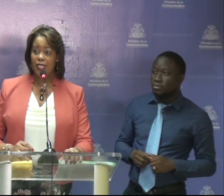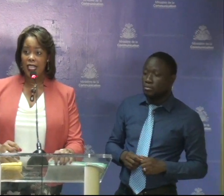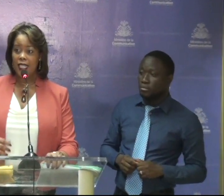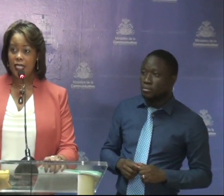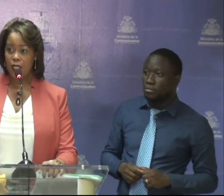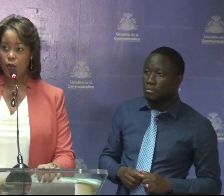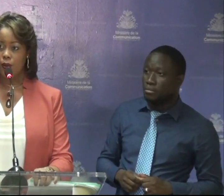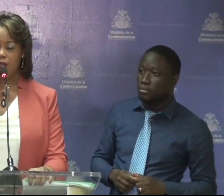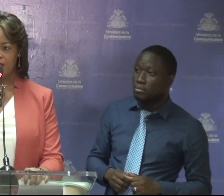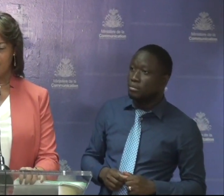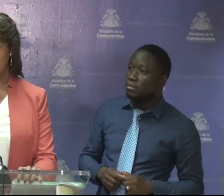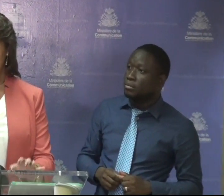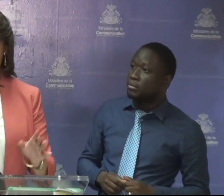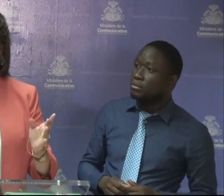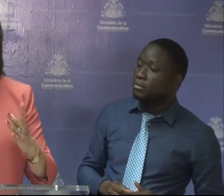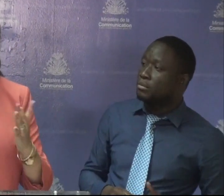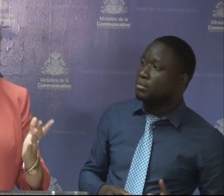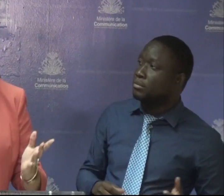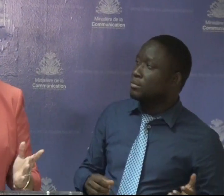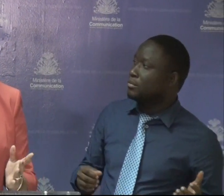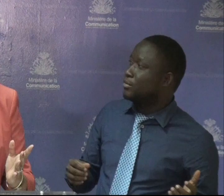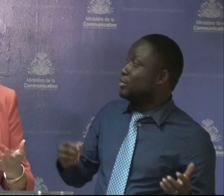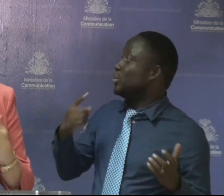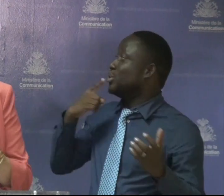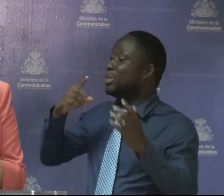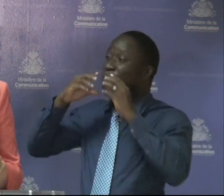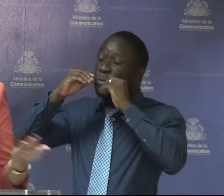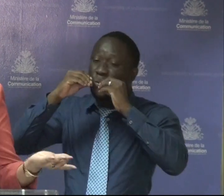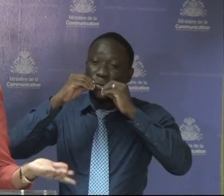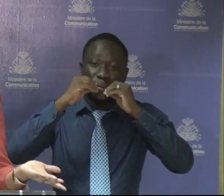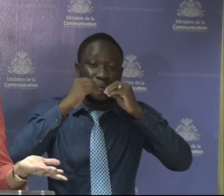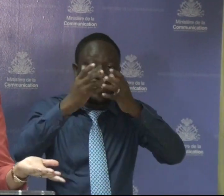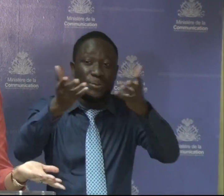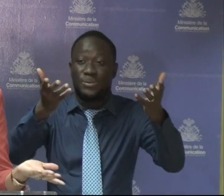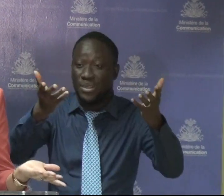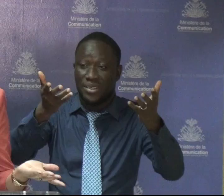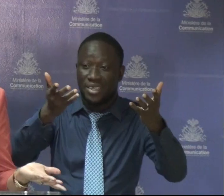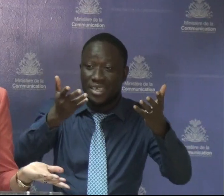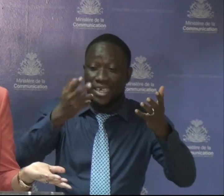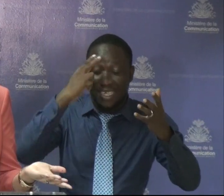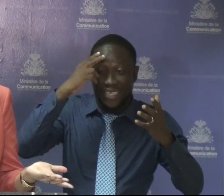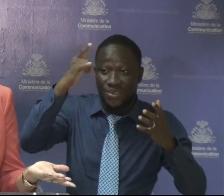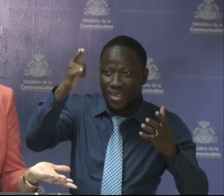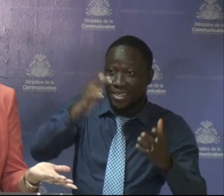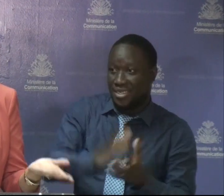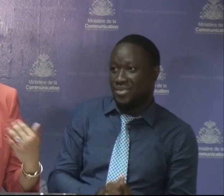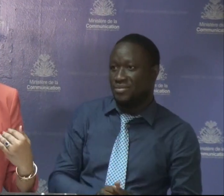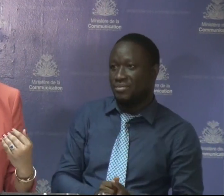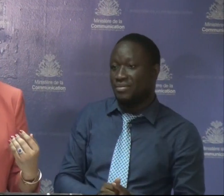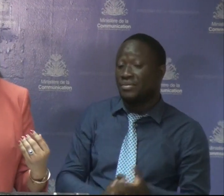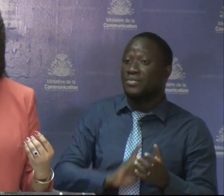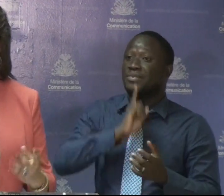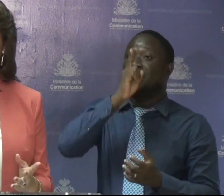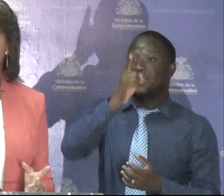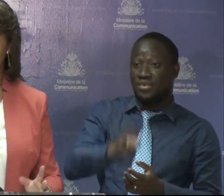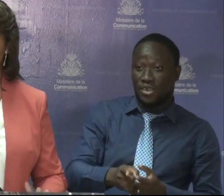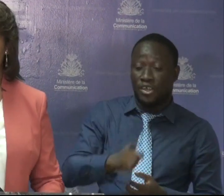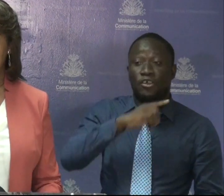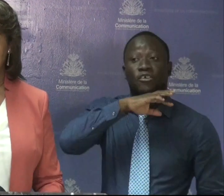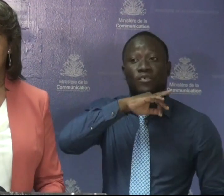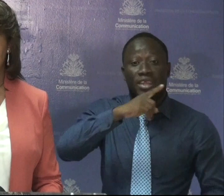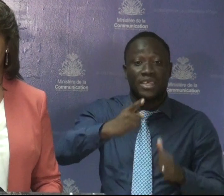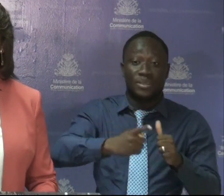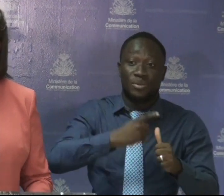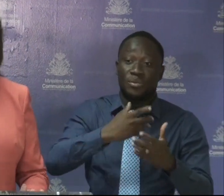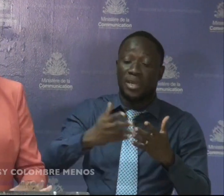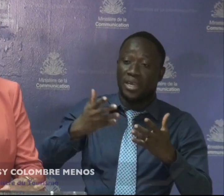Ça nous vient réaliser tout. Ou dit que je plaigne même avec tout le monde, mais avant tout, moi, je suis haïtien. C'est vrai que. Fadra, c'est pour mes